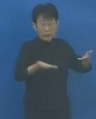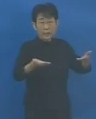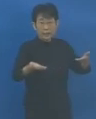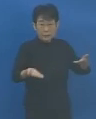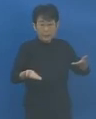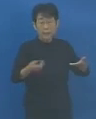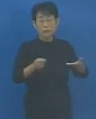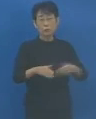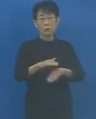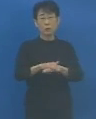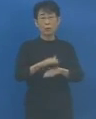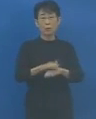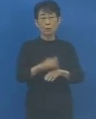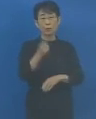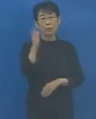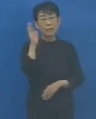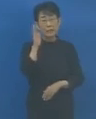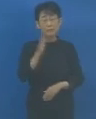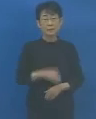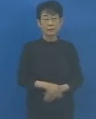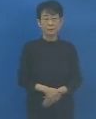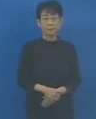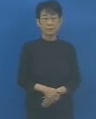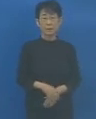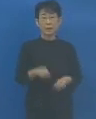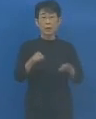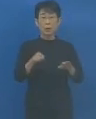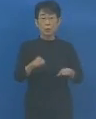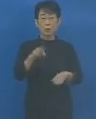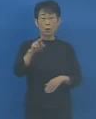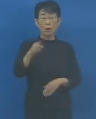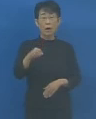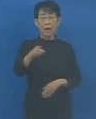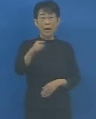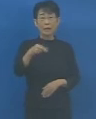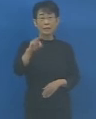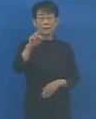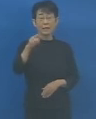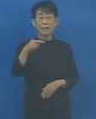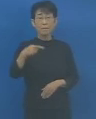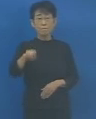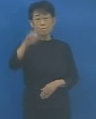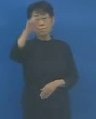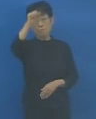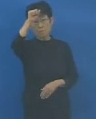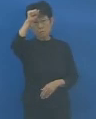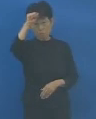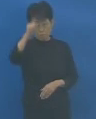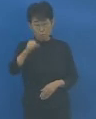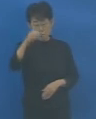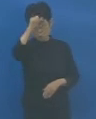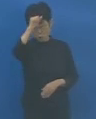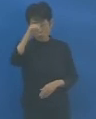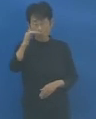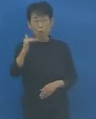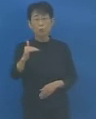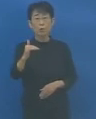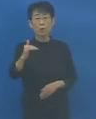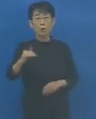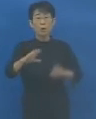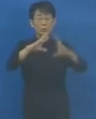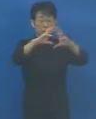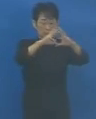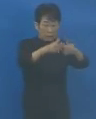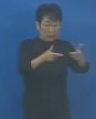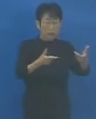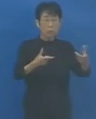。 このハンセン病の問題は、世界もそうでしたし、日本でも残念なが